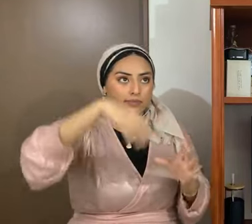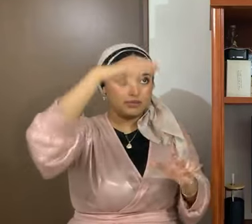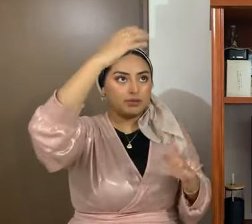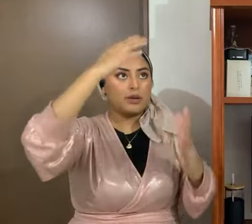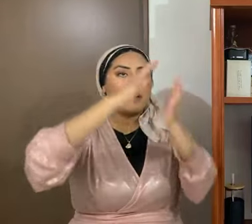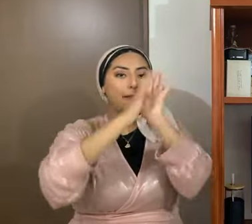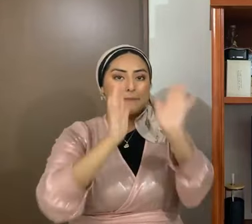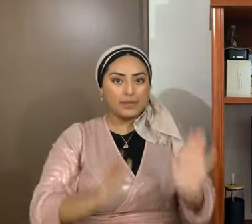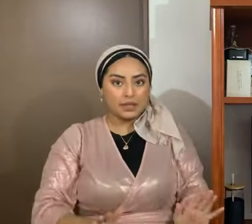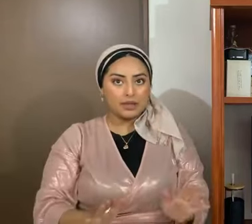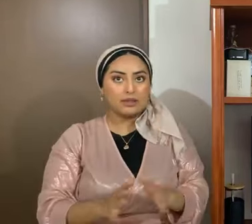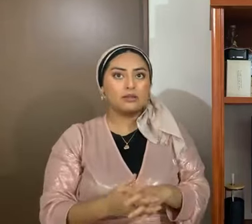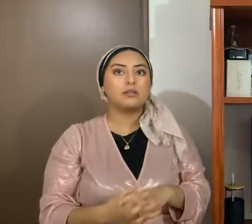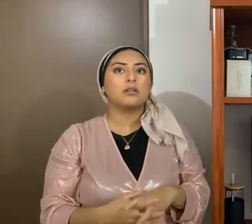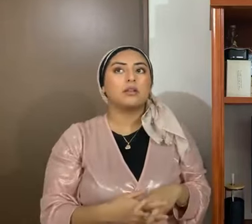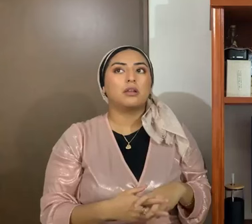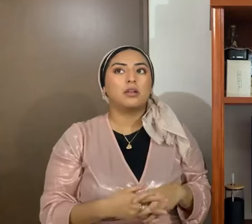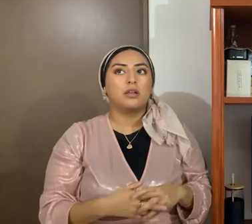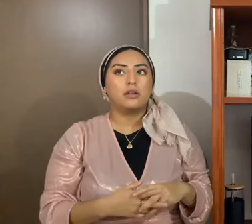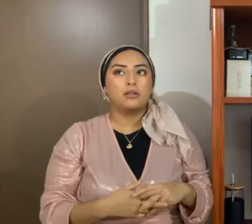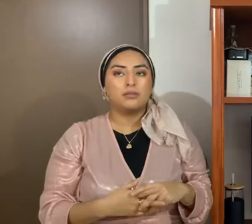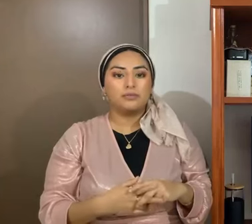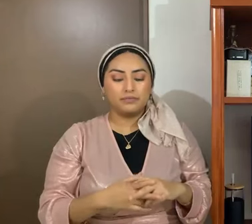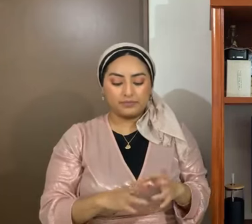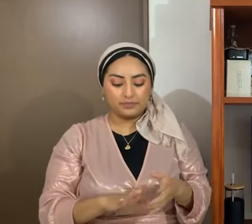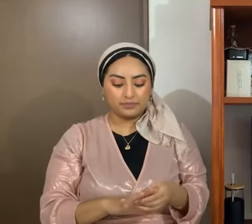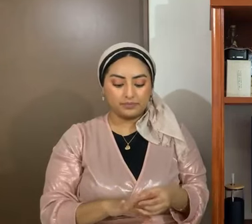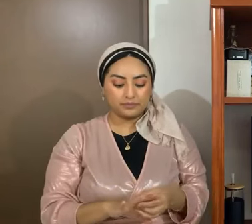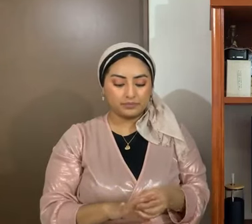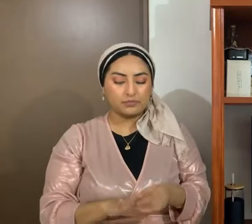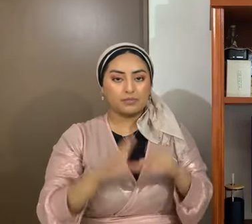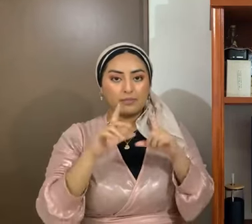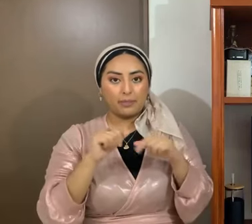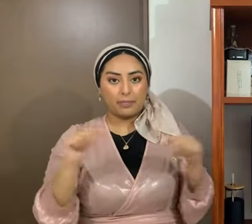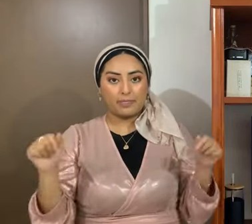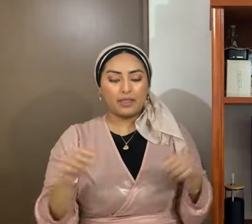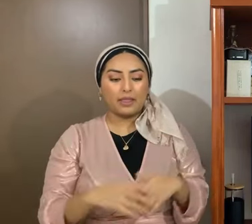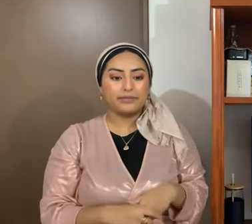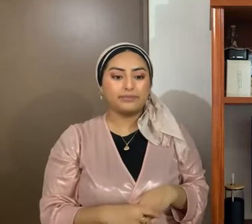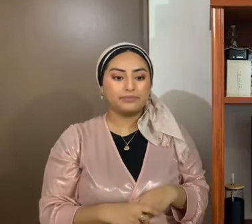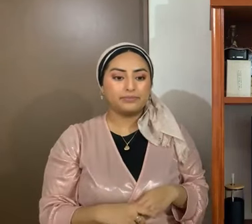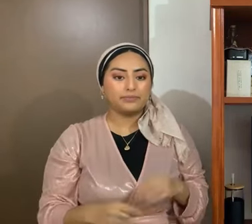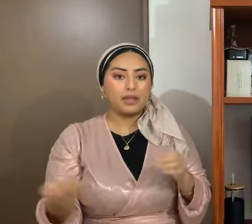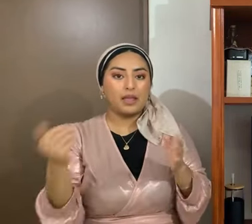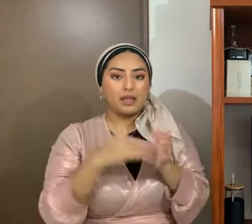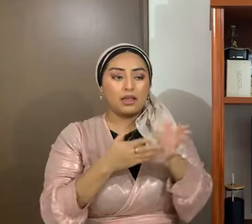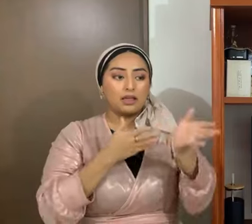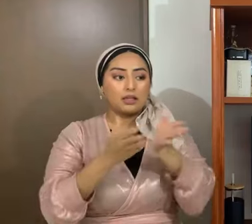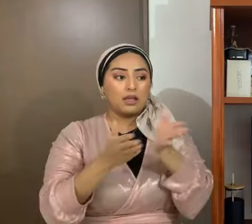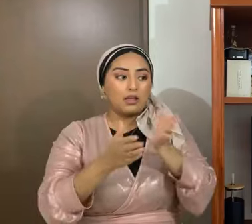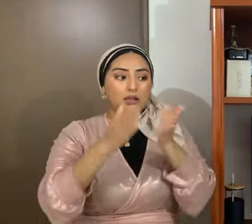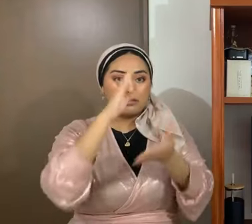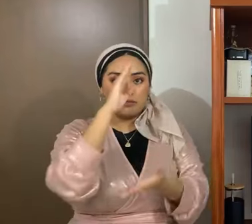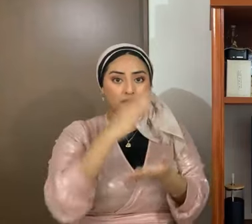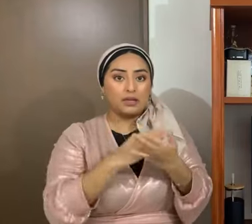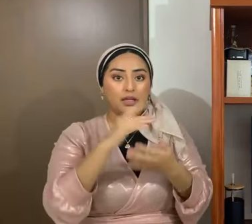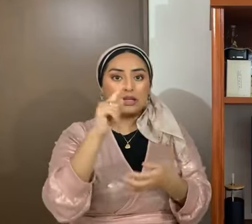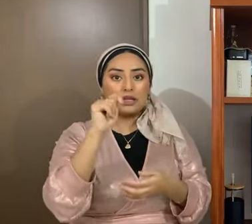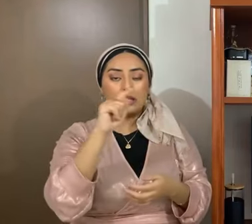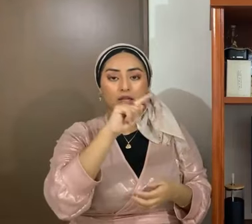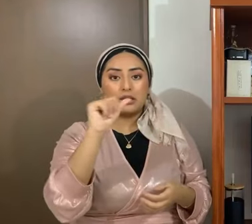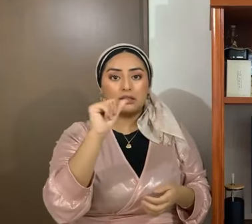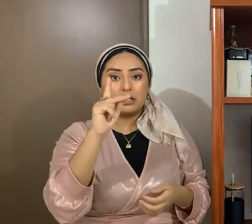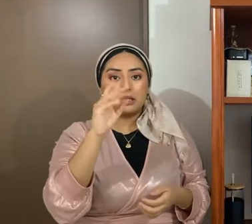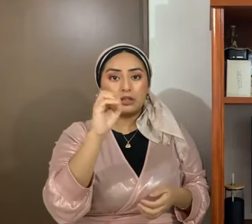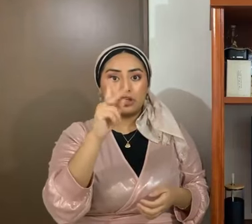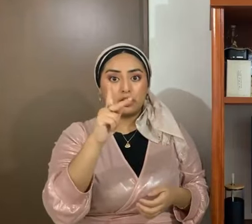Shalom, sí, ya no habrá ofrendas por el pecado, pero habrá sacrificios de Shalom, etcétera, etcétera, y van a volver a servir los hijos de Sadoc, como lo vamos a